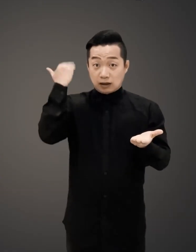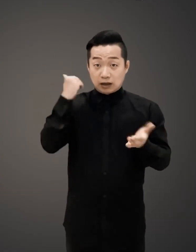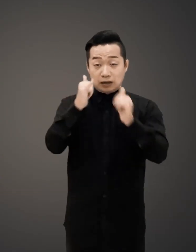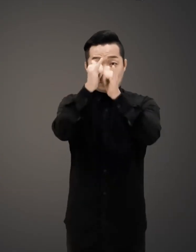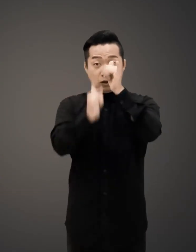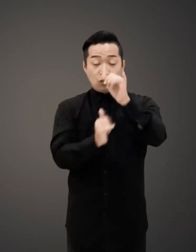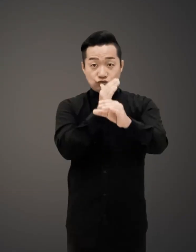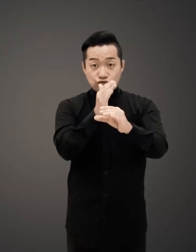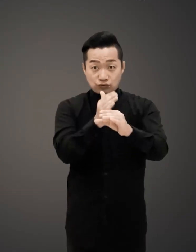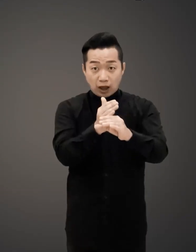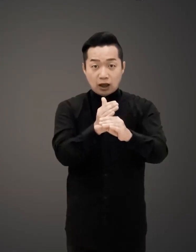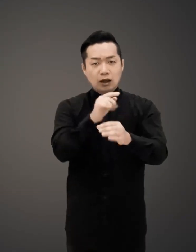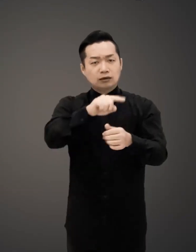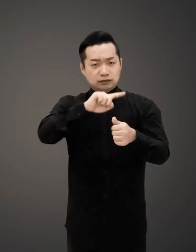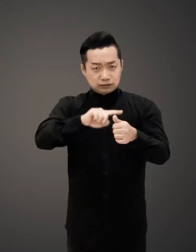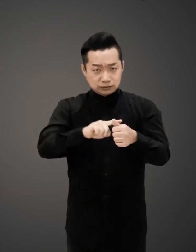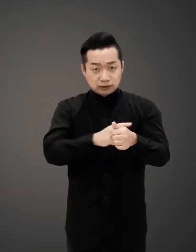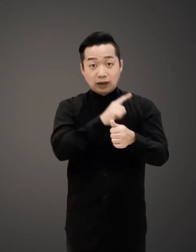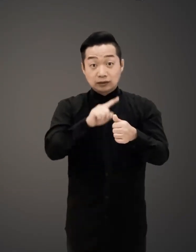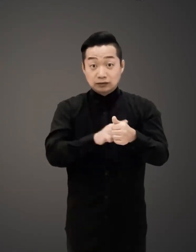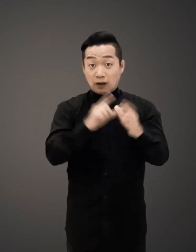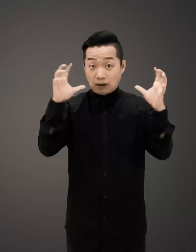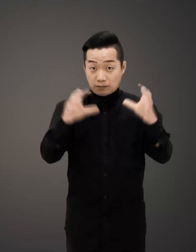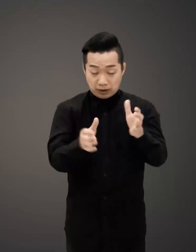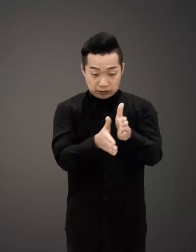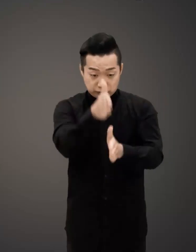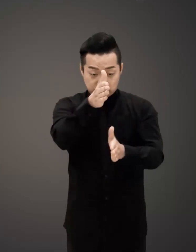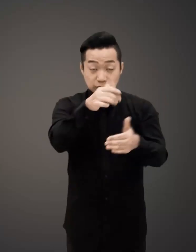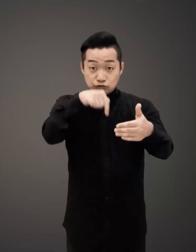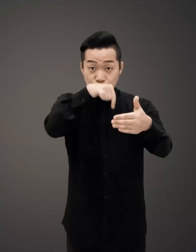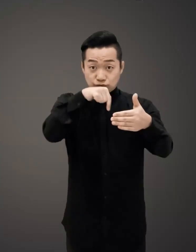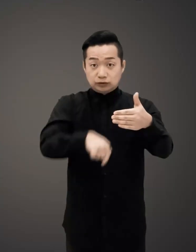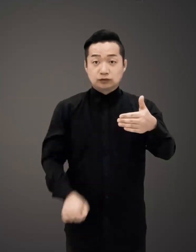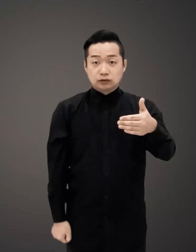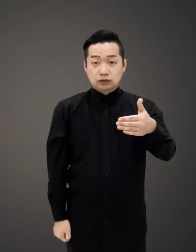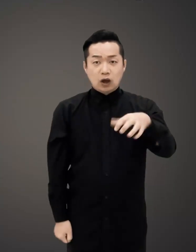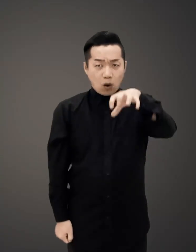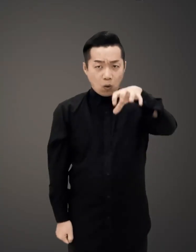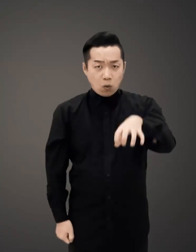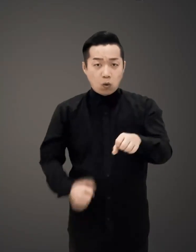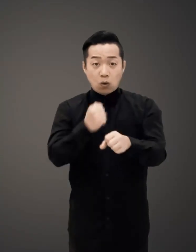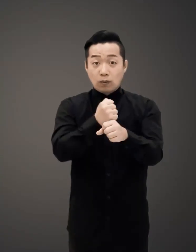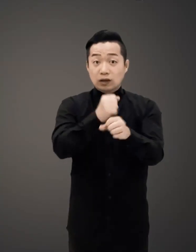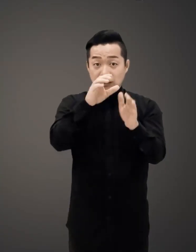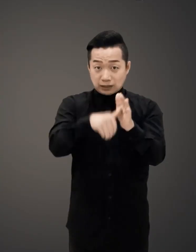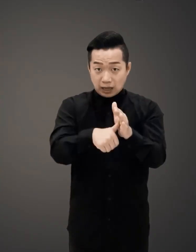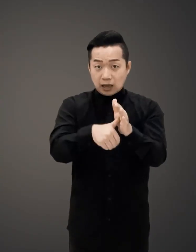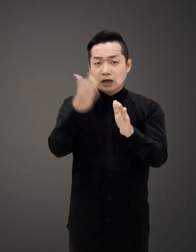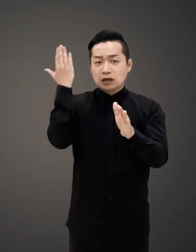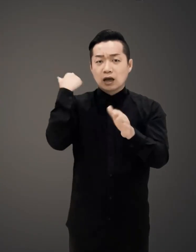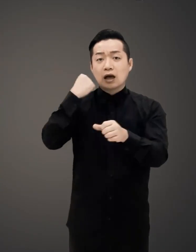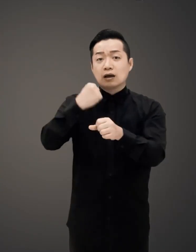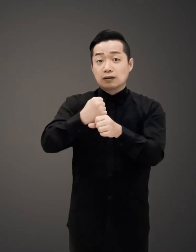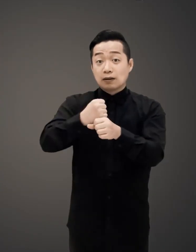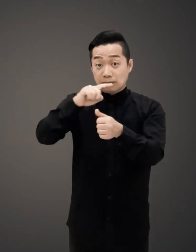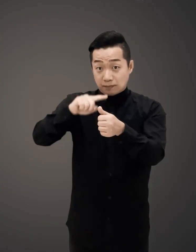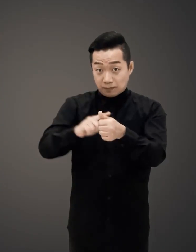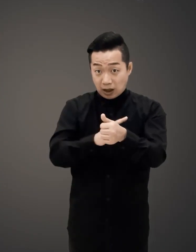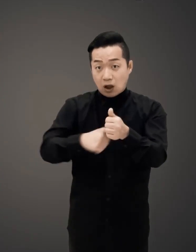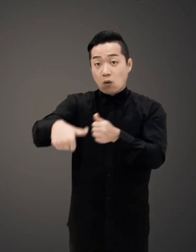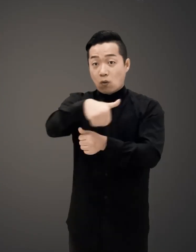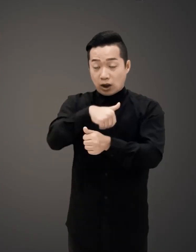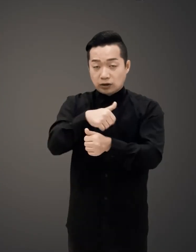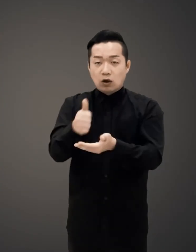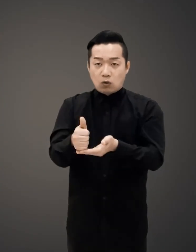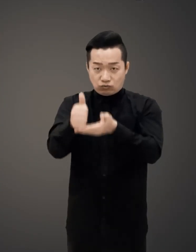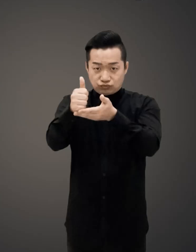기존 역사 속에서 이렇게 자연스럽게 이루어진 도시 속에서 공간을 만들 때는 그 기존에 만들어진 도시